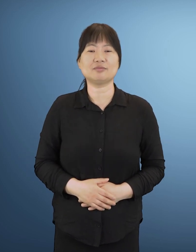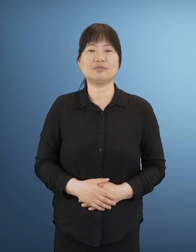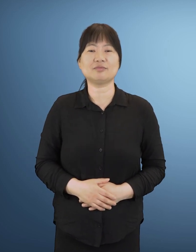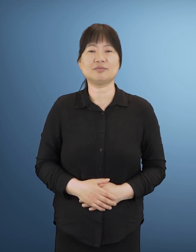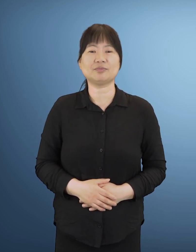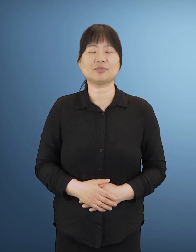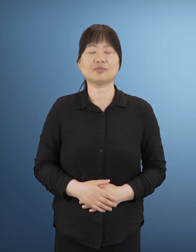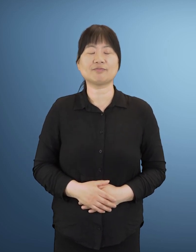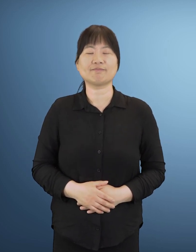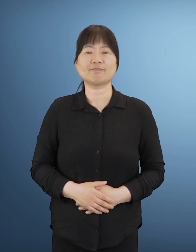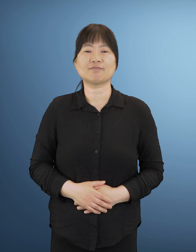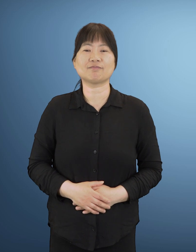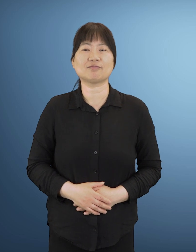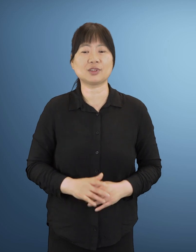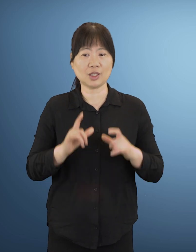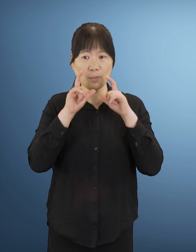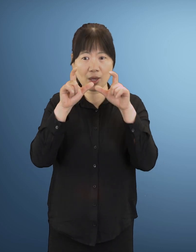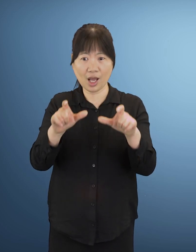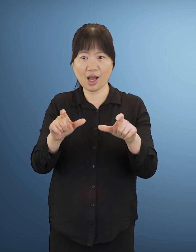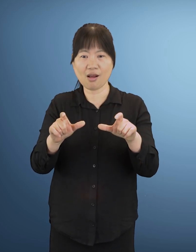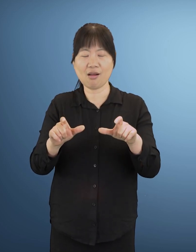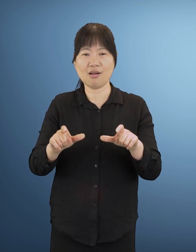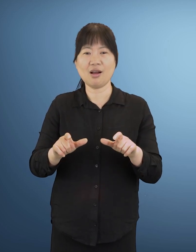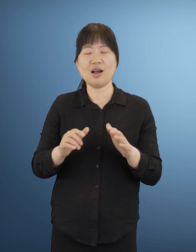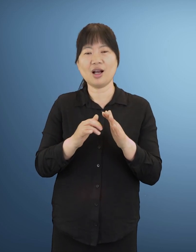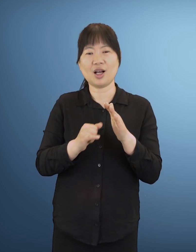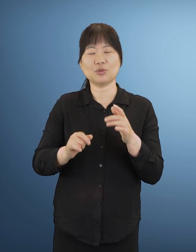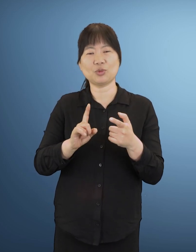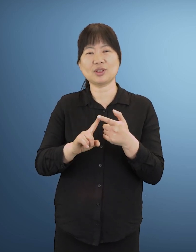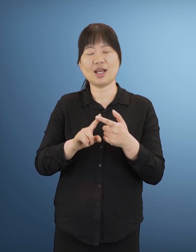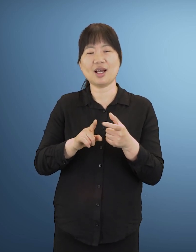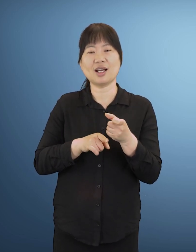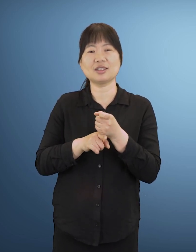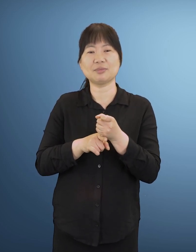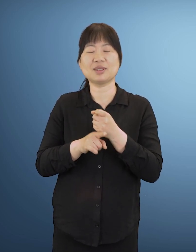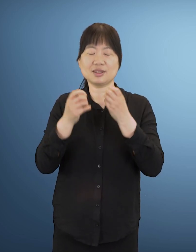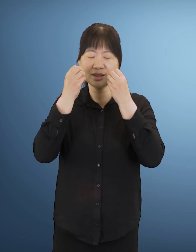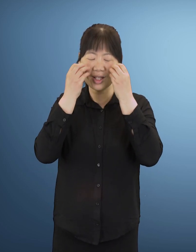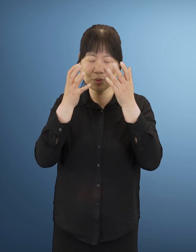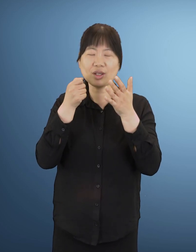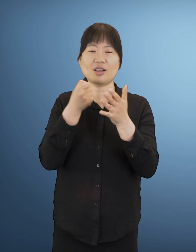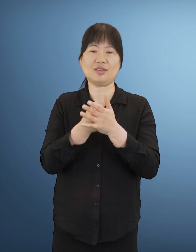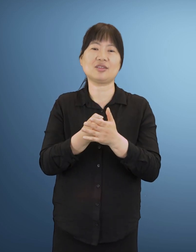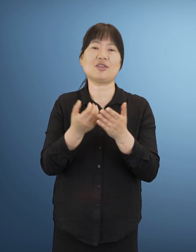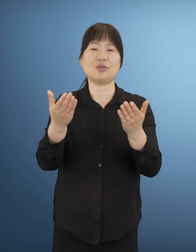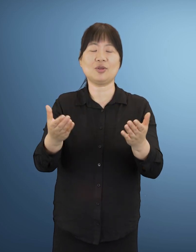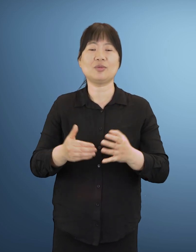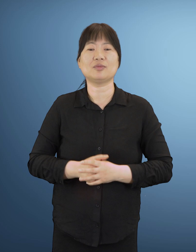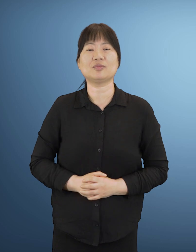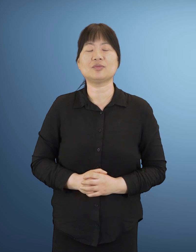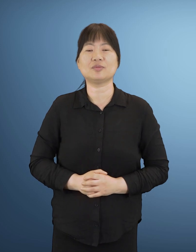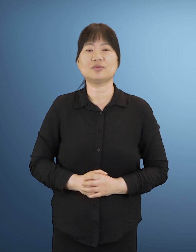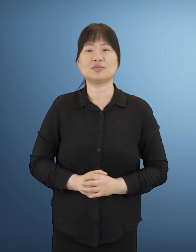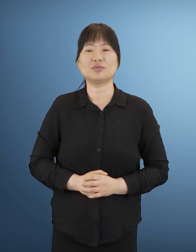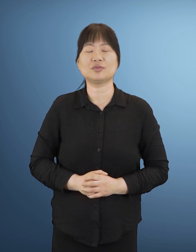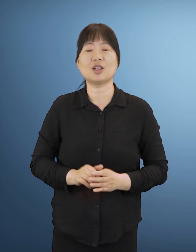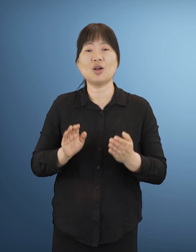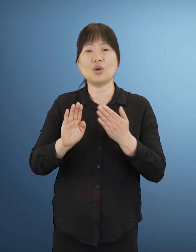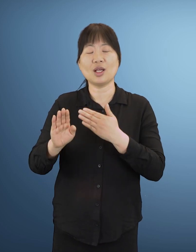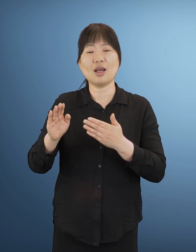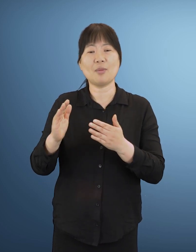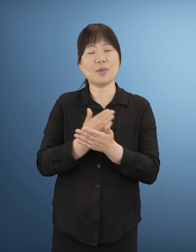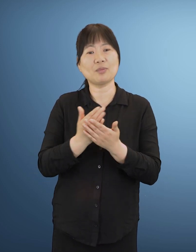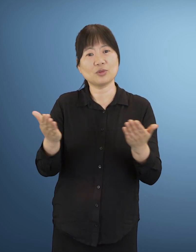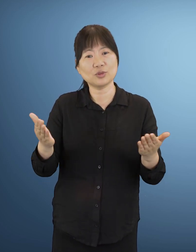된다는 새로운 정의를 여기서 말씀하고 있는 겁니다. 그러고 나서 무엇이 베풀어지고